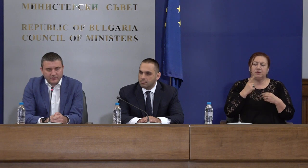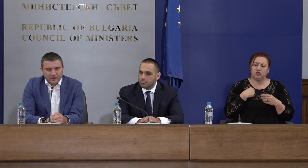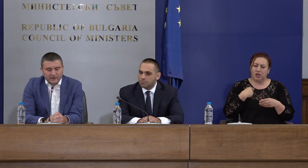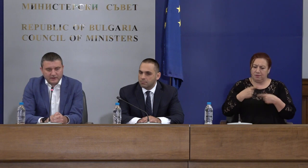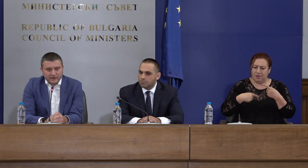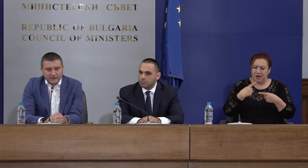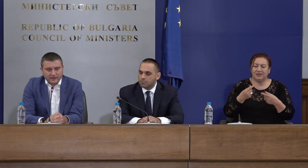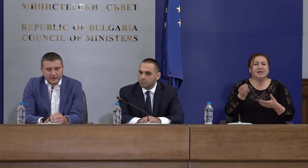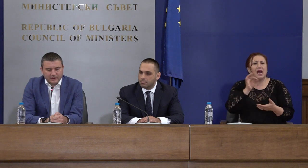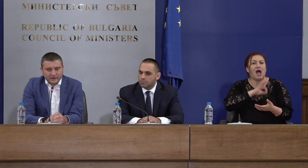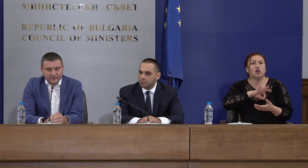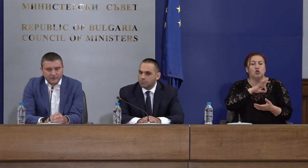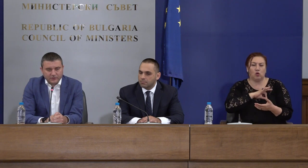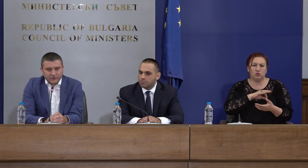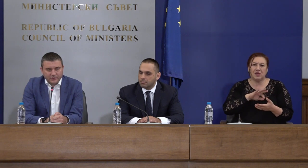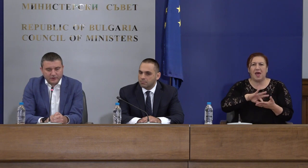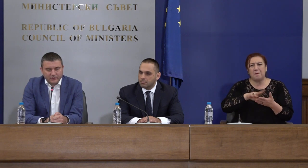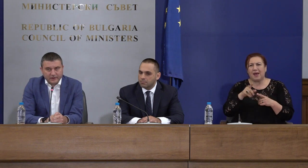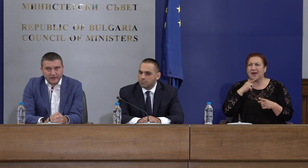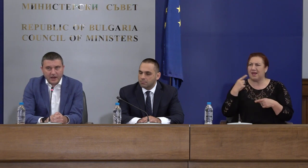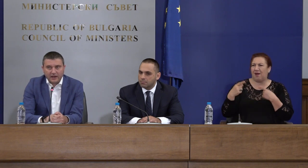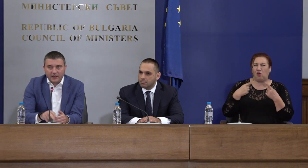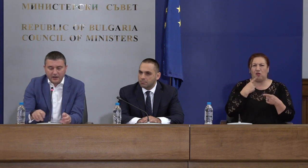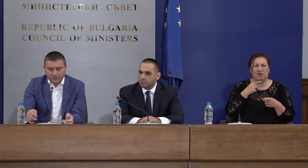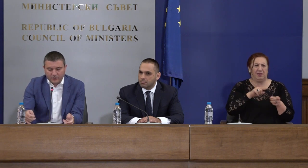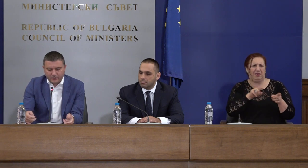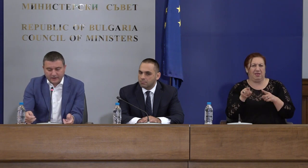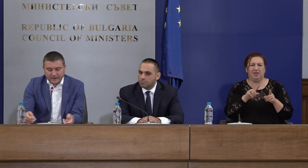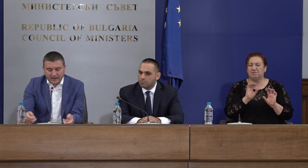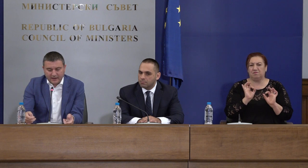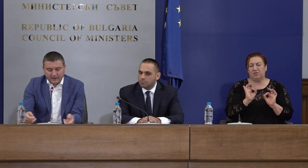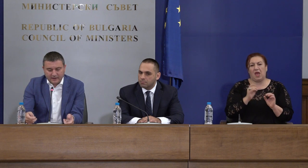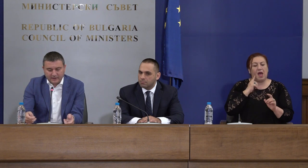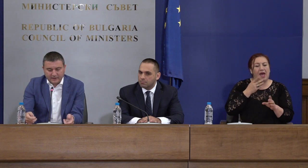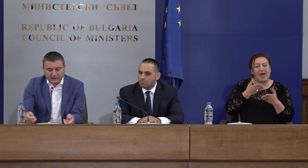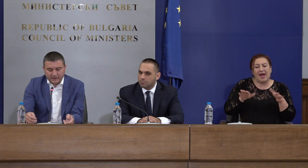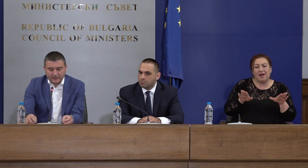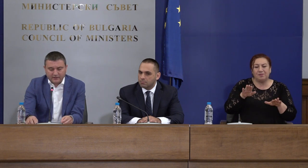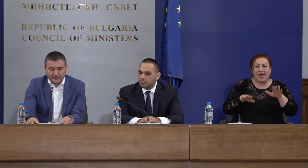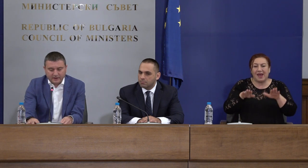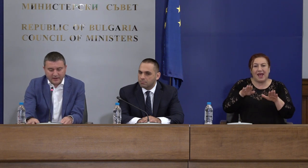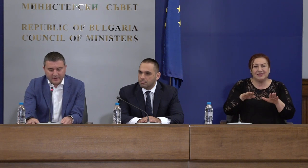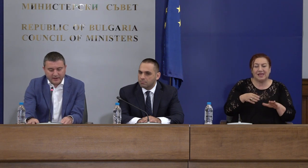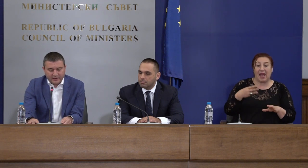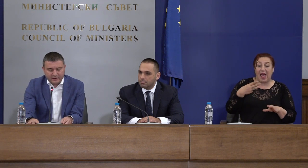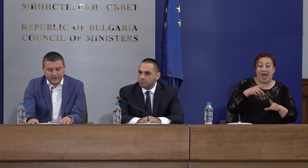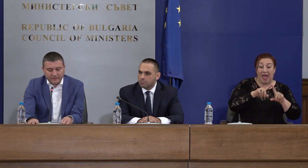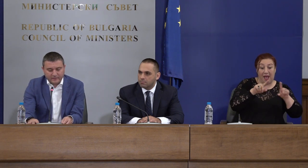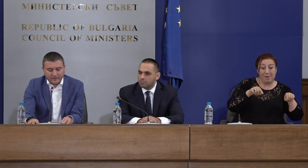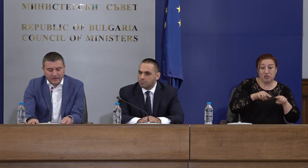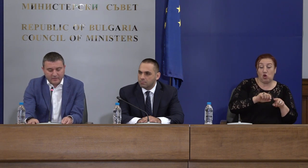макар и спекулациите за разликата между емисионната цена и борсовата цена да са на дневен